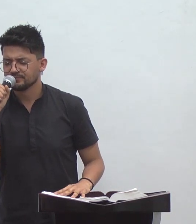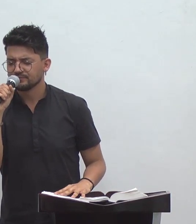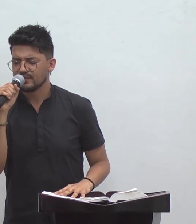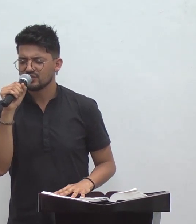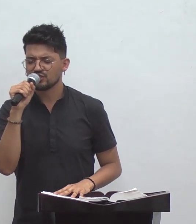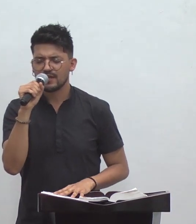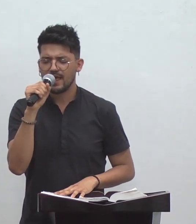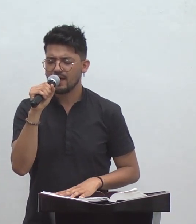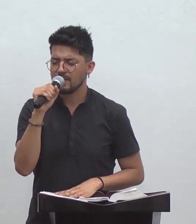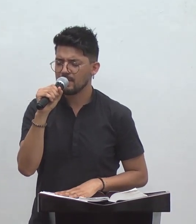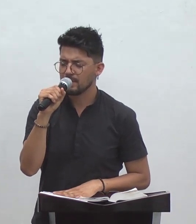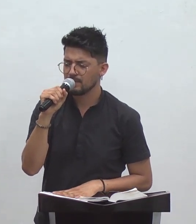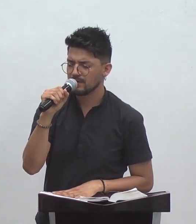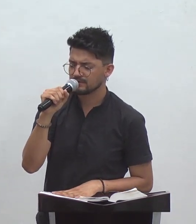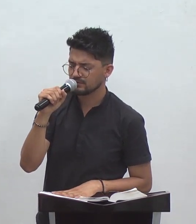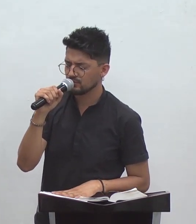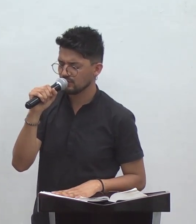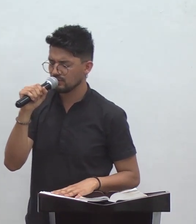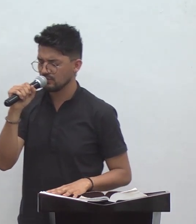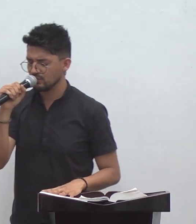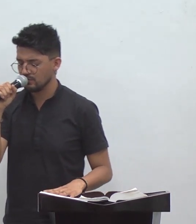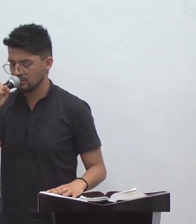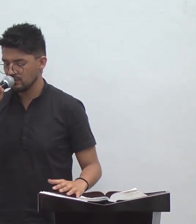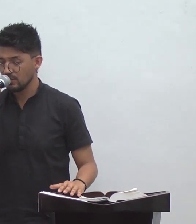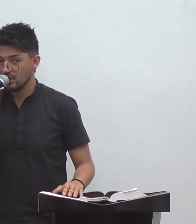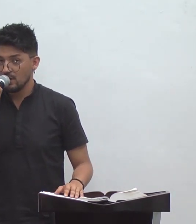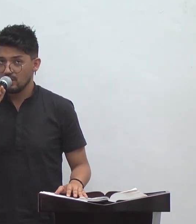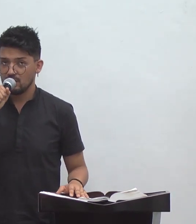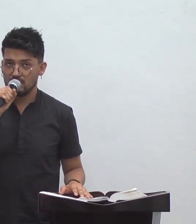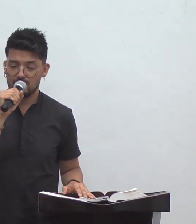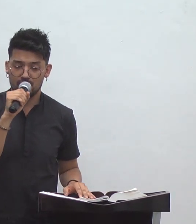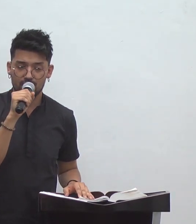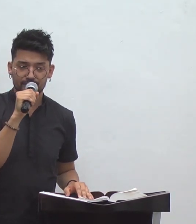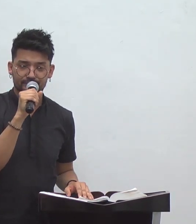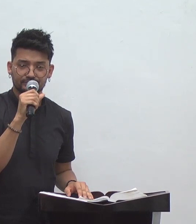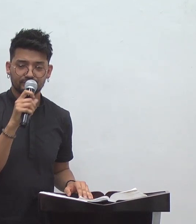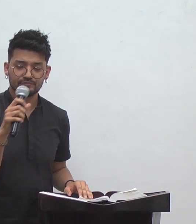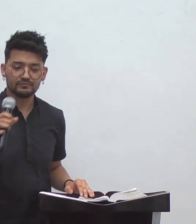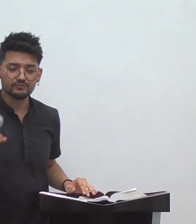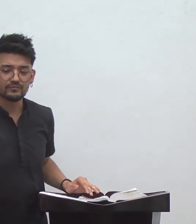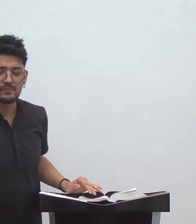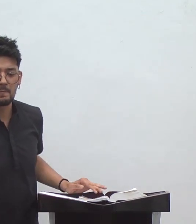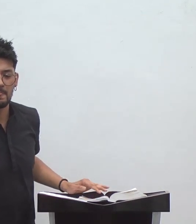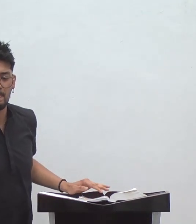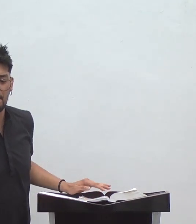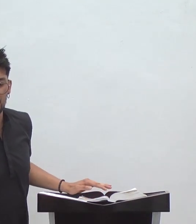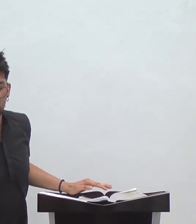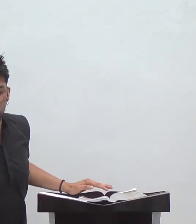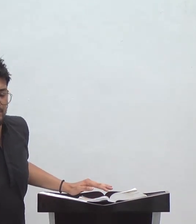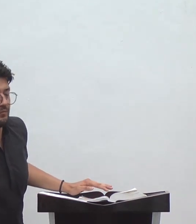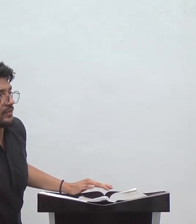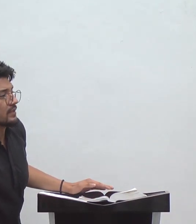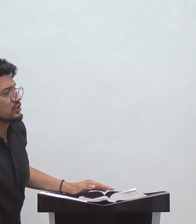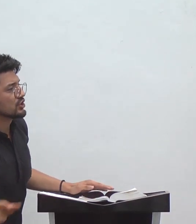rama, quiaria, shaya. Fiel eres tú, Jesús. Fiel eres tú.